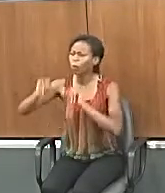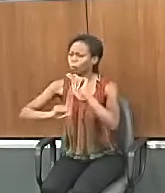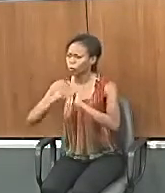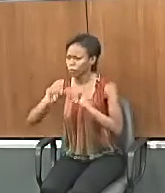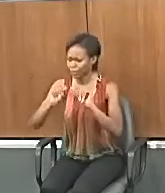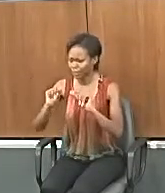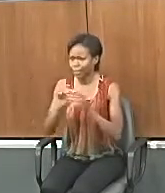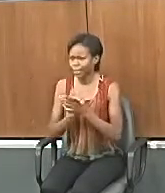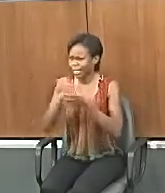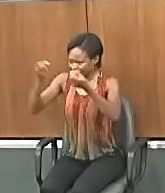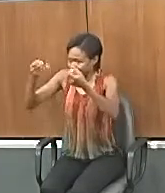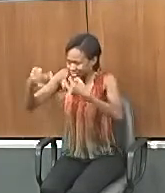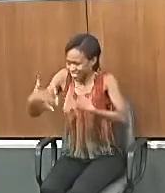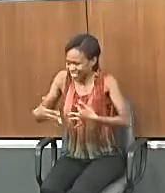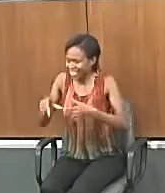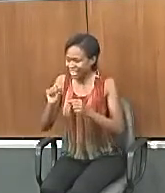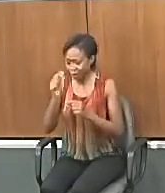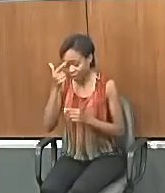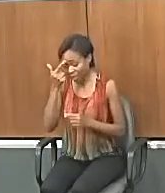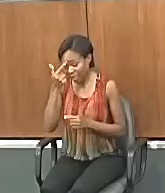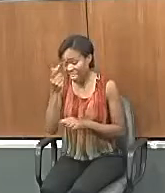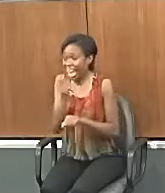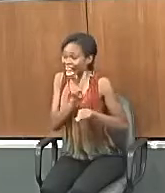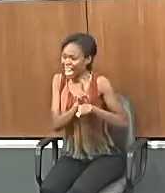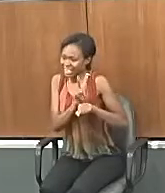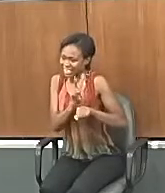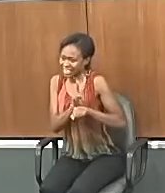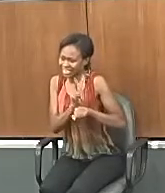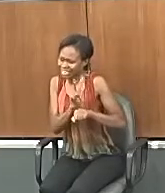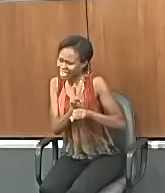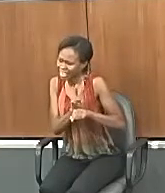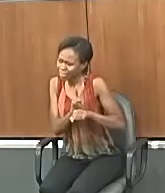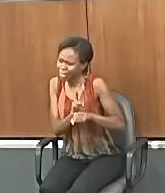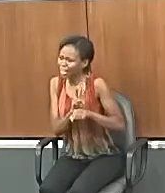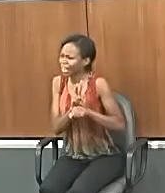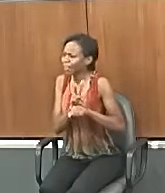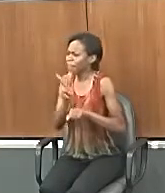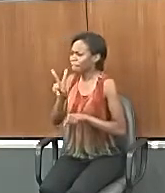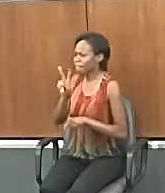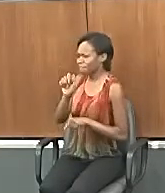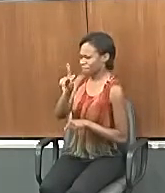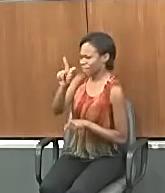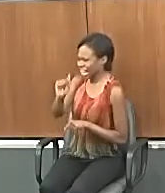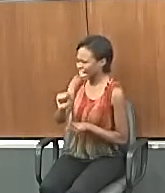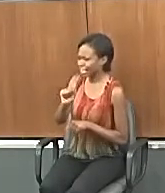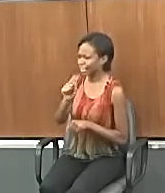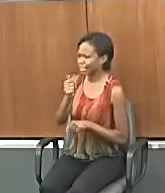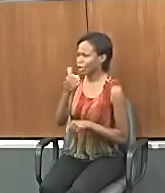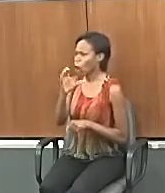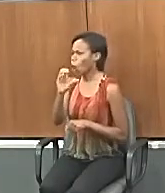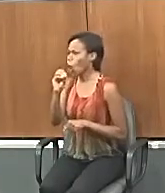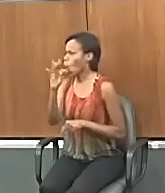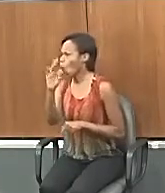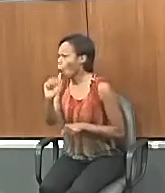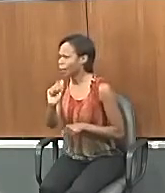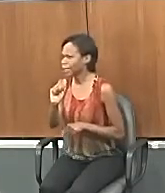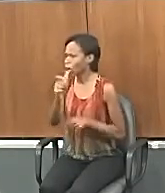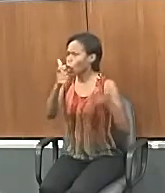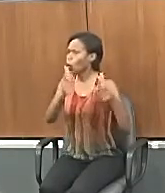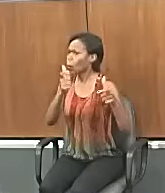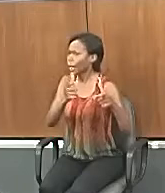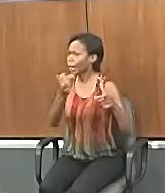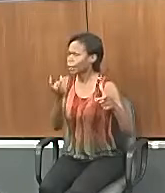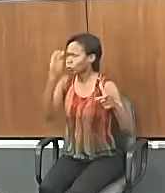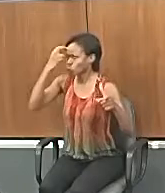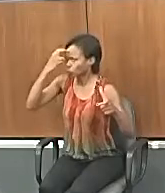fala em reserva de cota de espaço por exemplo cultural é 10%